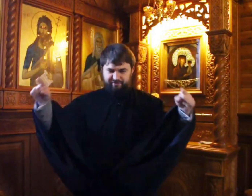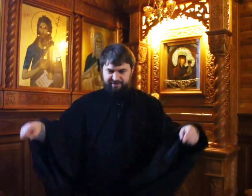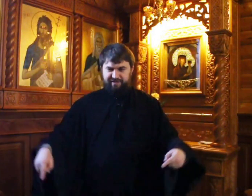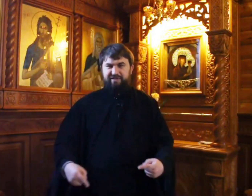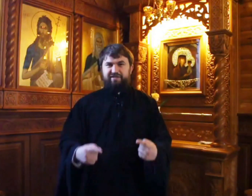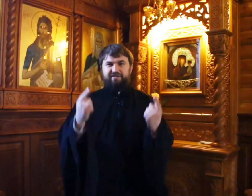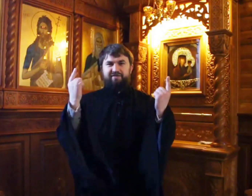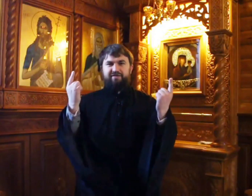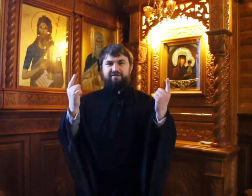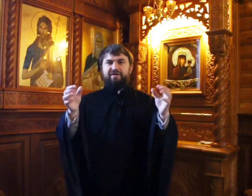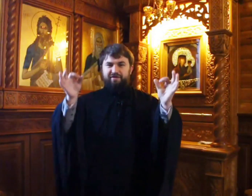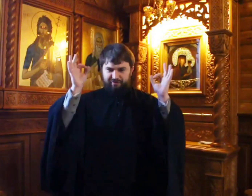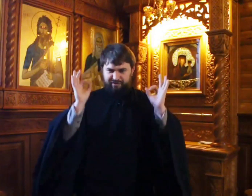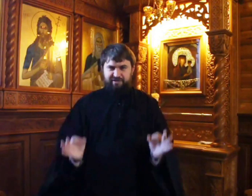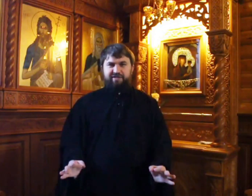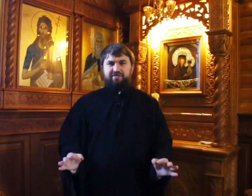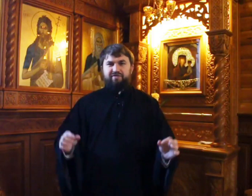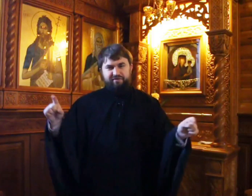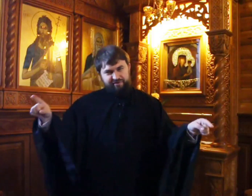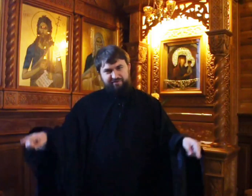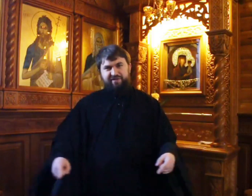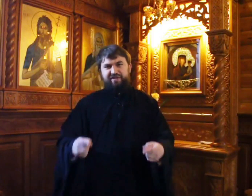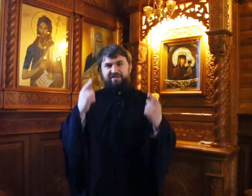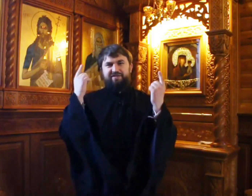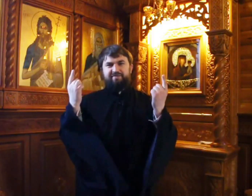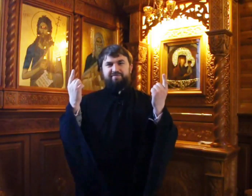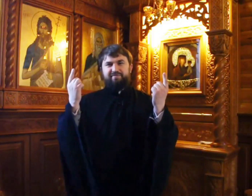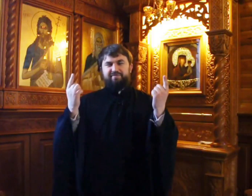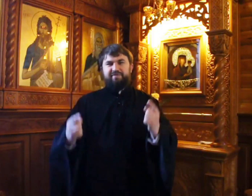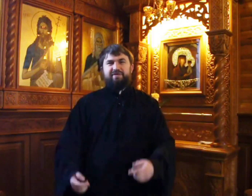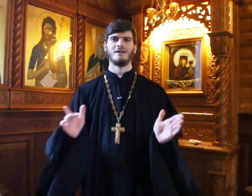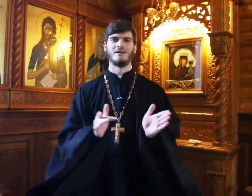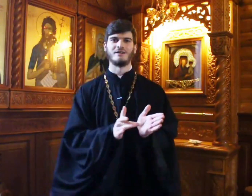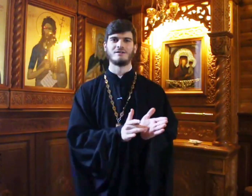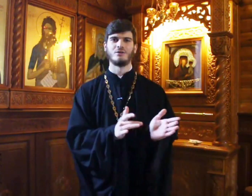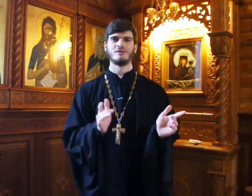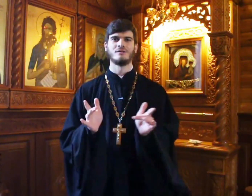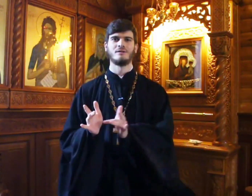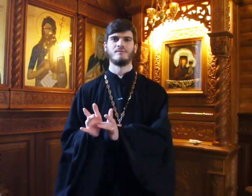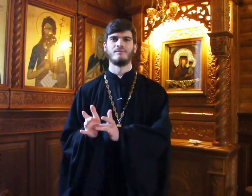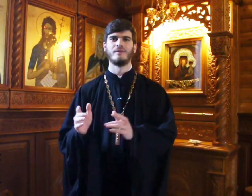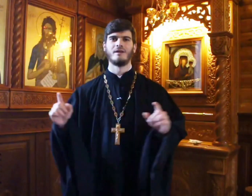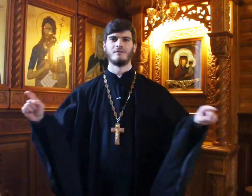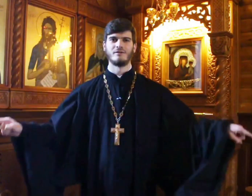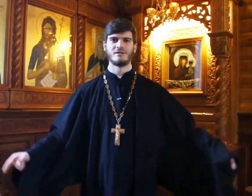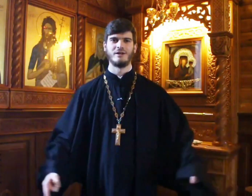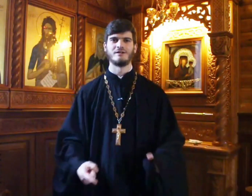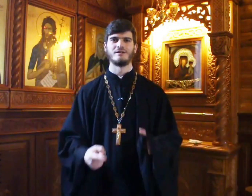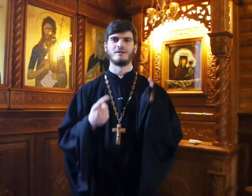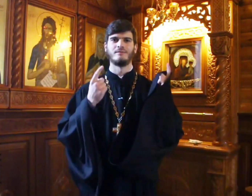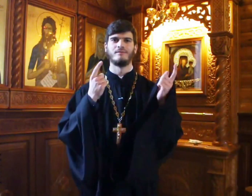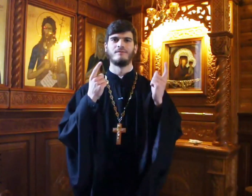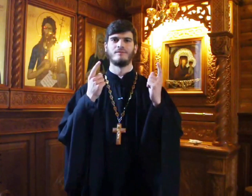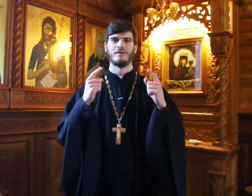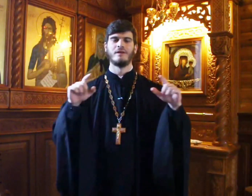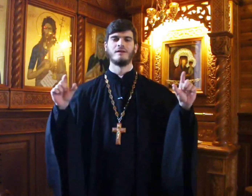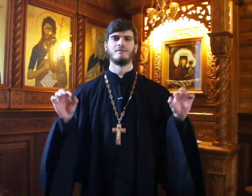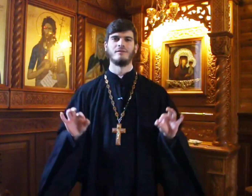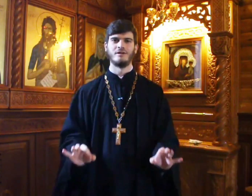воскресе! Воистину воскресе! Христос воскресе!